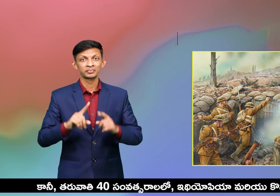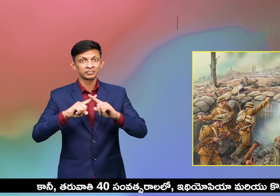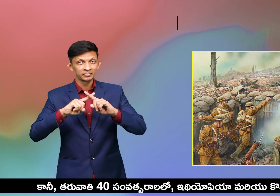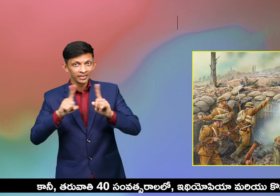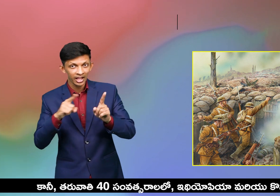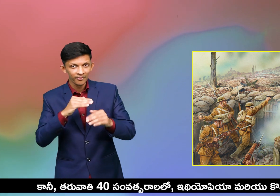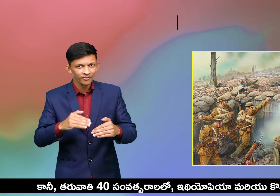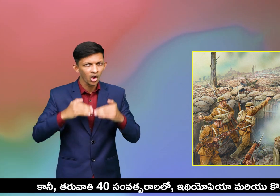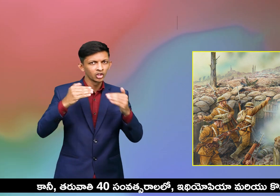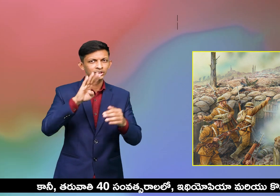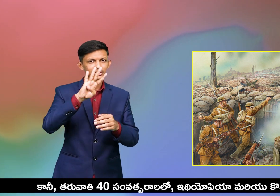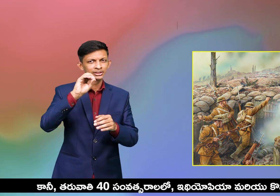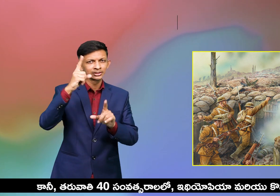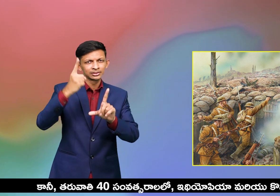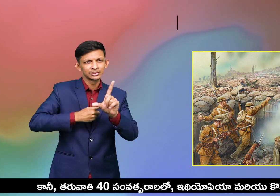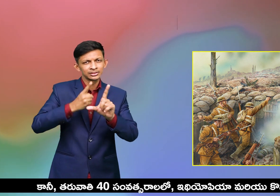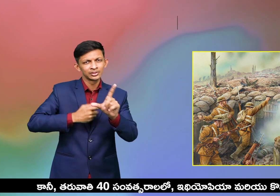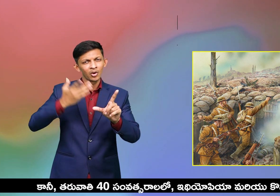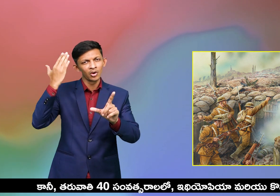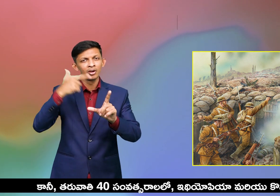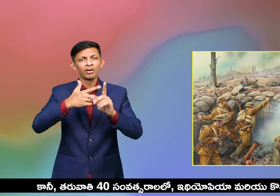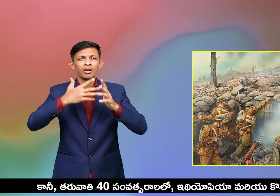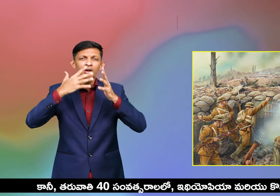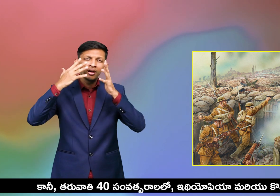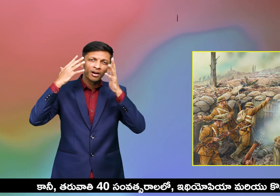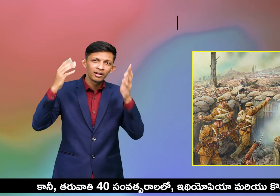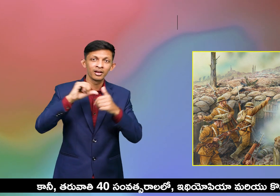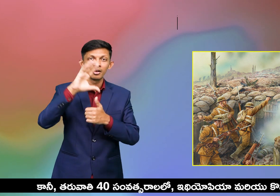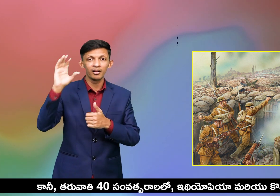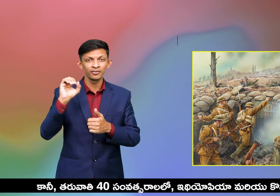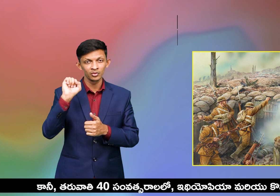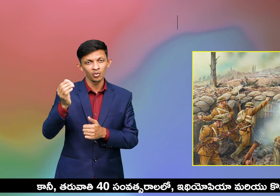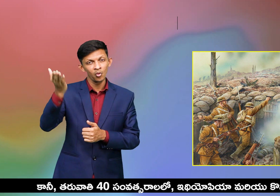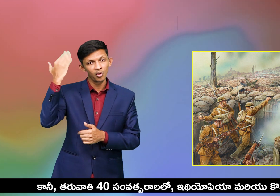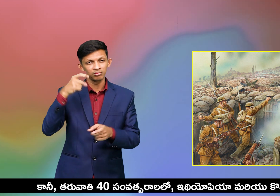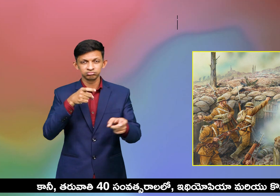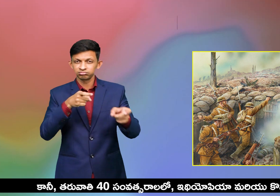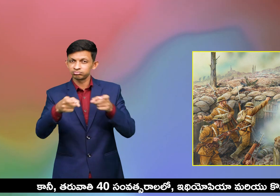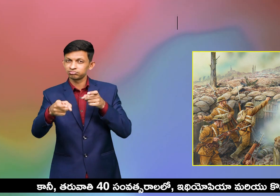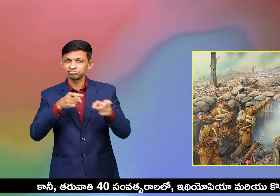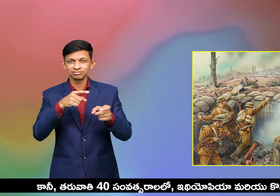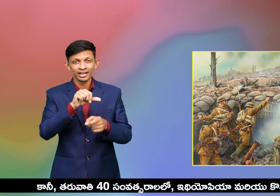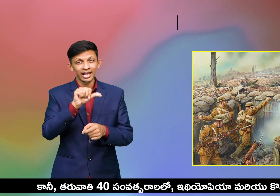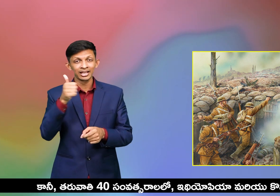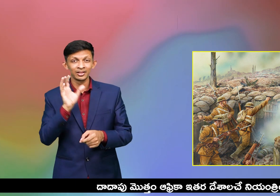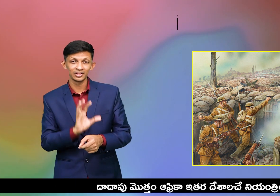కానీ తరువాతి 40 సంవత్సరాలలో ఇథియోపియా మరియు కొన్ని చిన్న ప్రదేశాలు మినహా